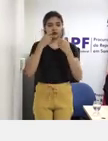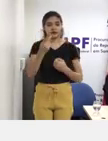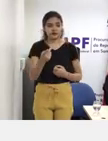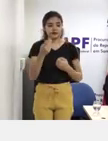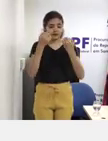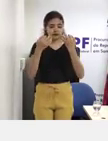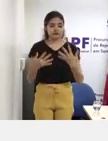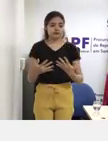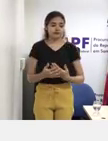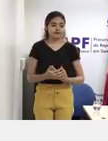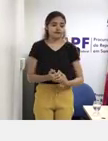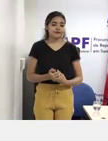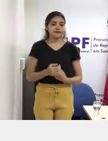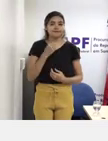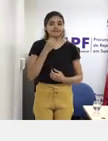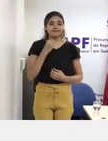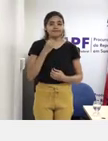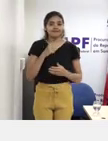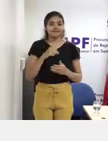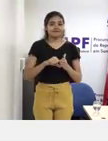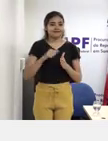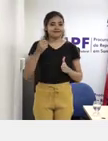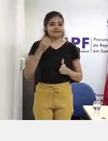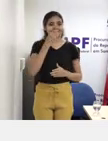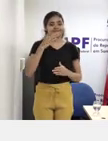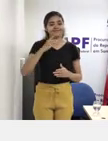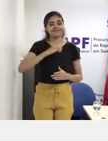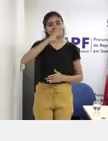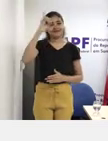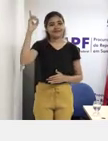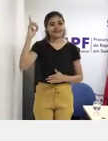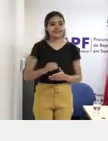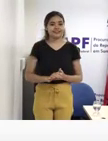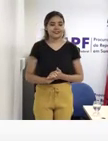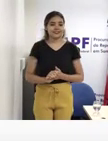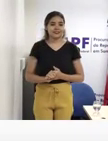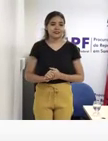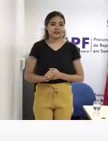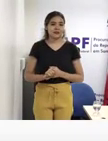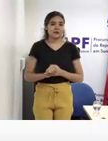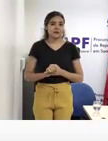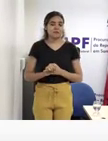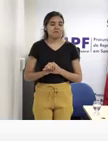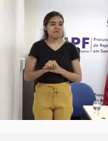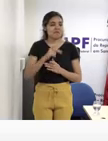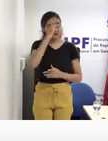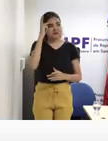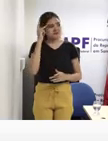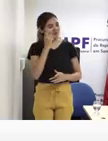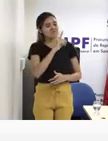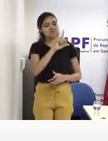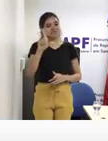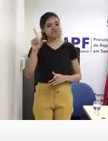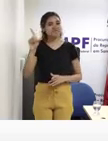todos é até difícil aqui né falar depois dessa fala desse todo o conhecimento vasto aqui essa